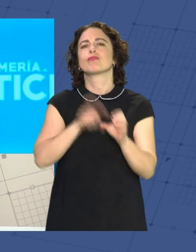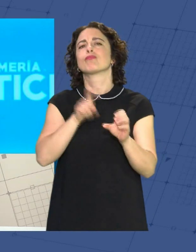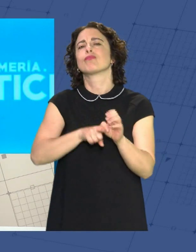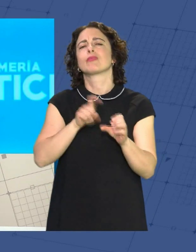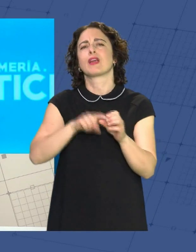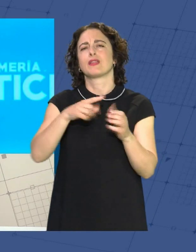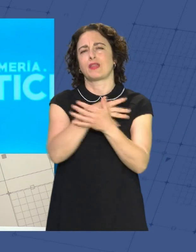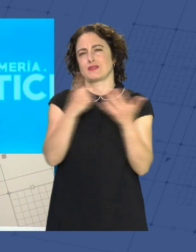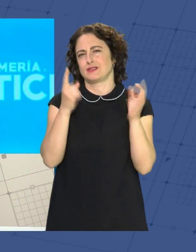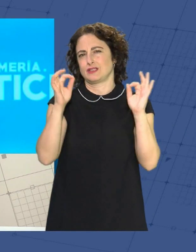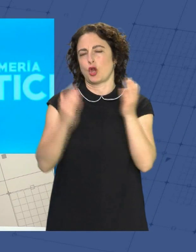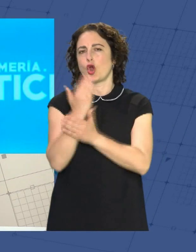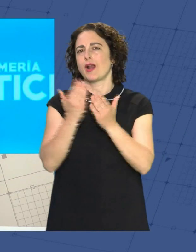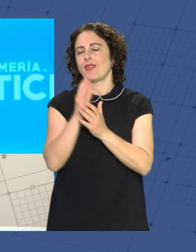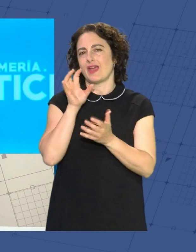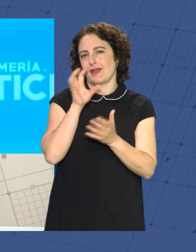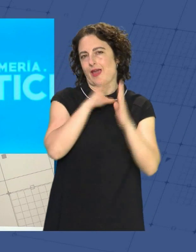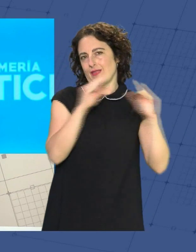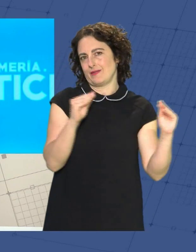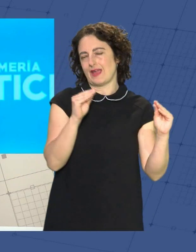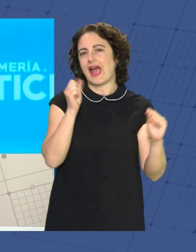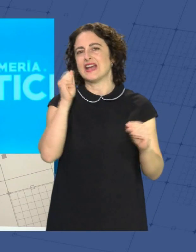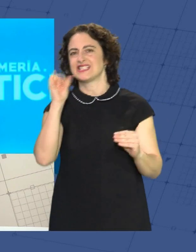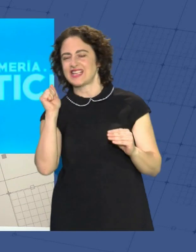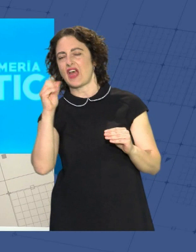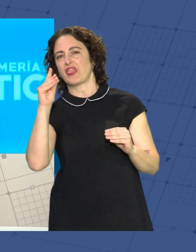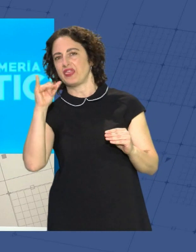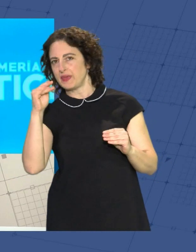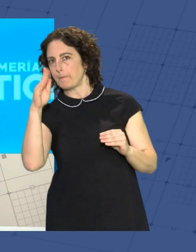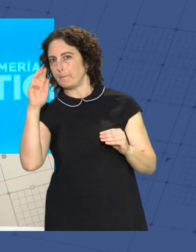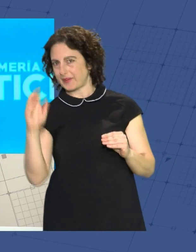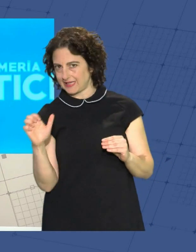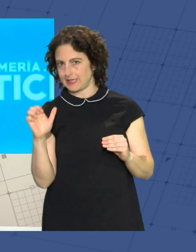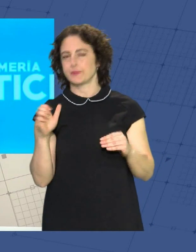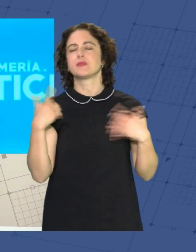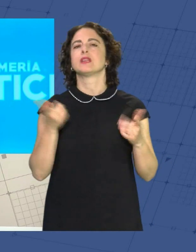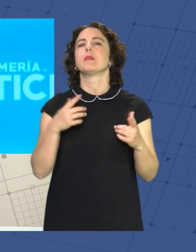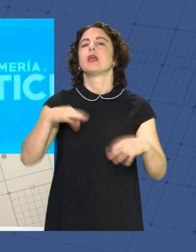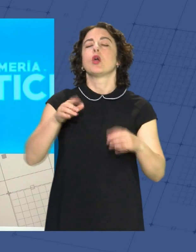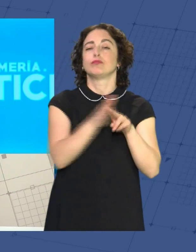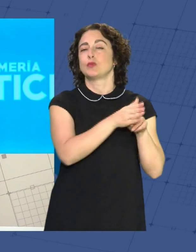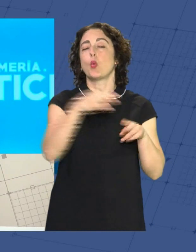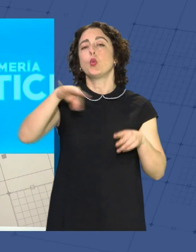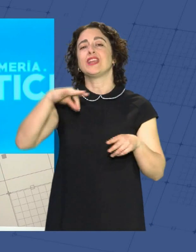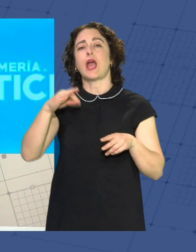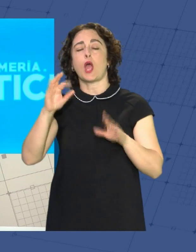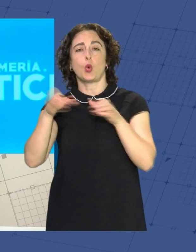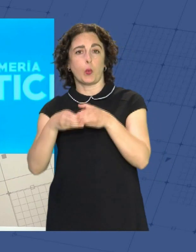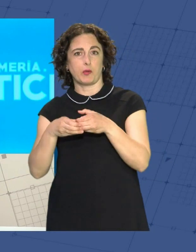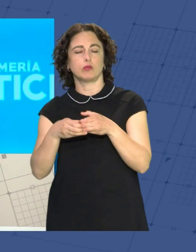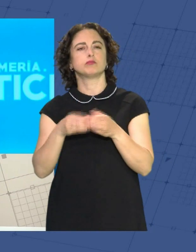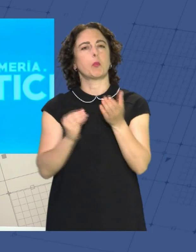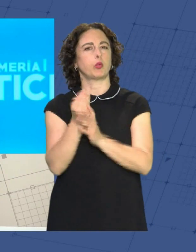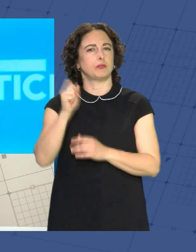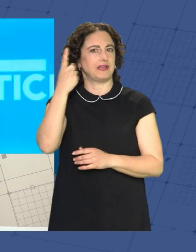decimosexta jornada regional de Asadipre. Por otra parte, Unica Group sigue con su apuesta decidida por su producto